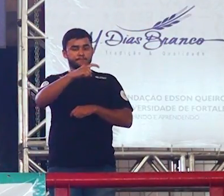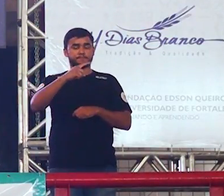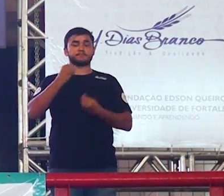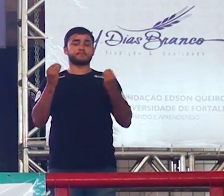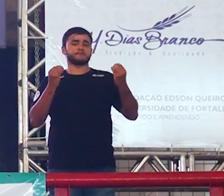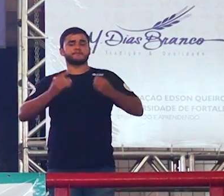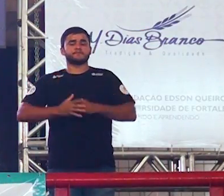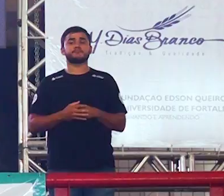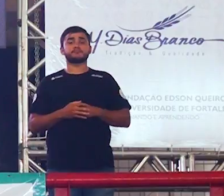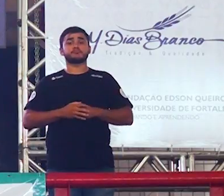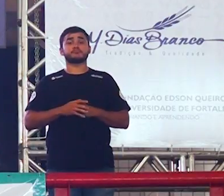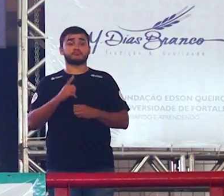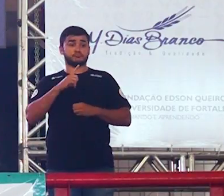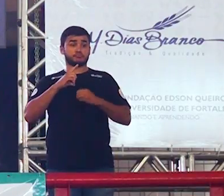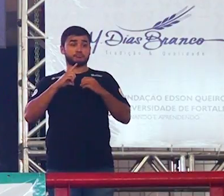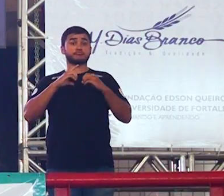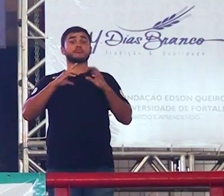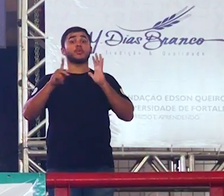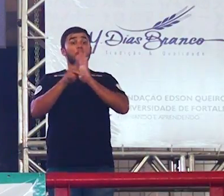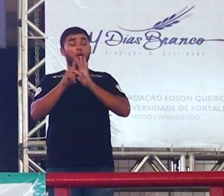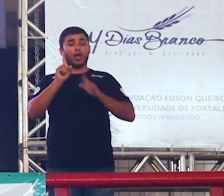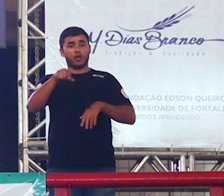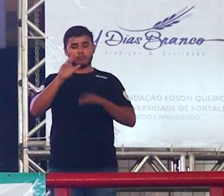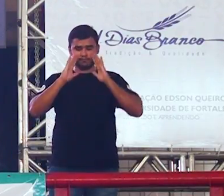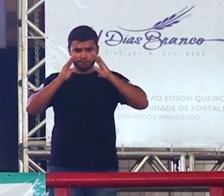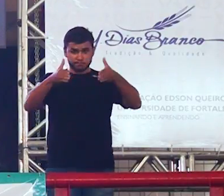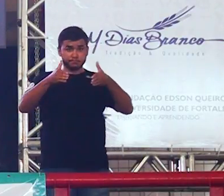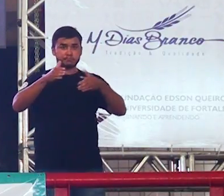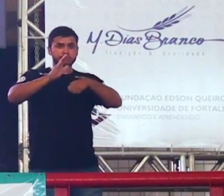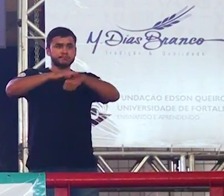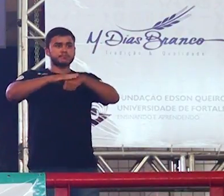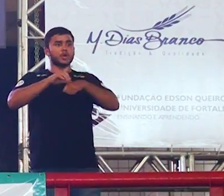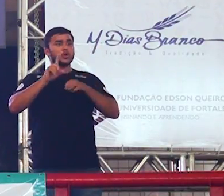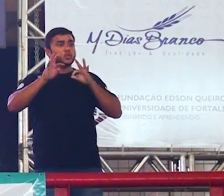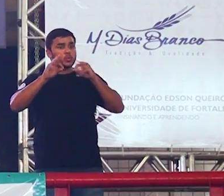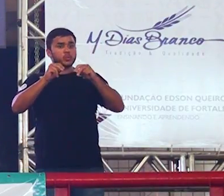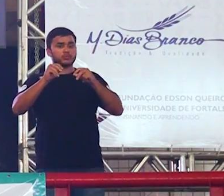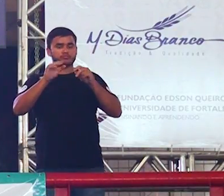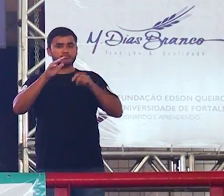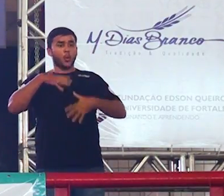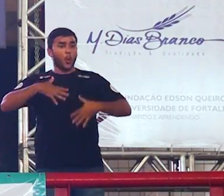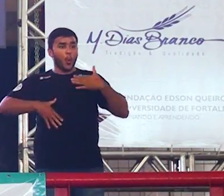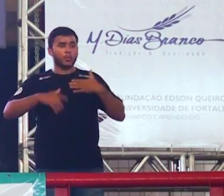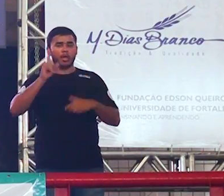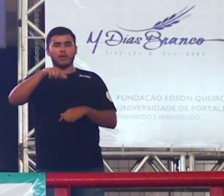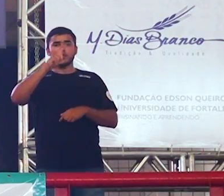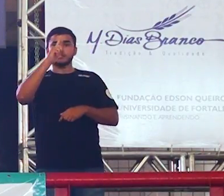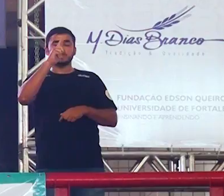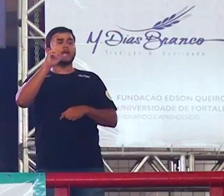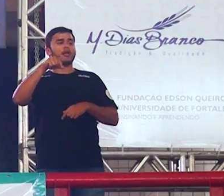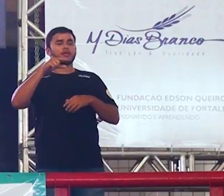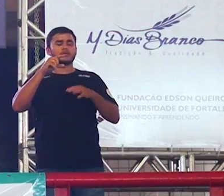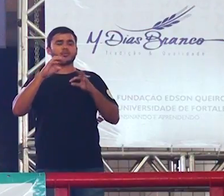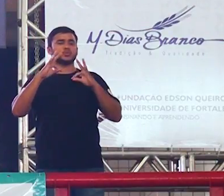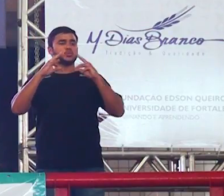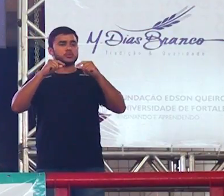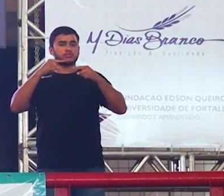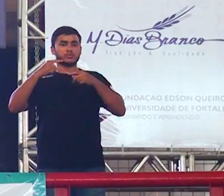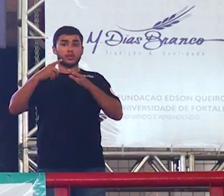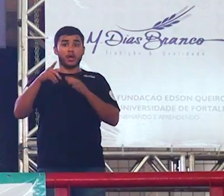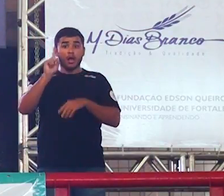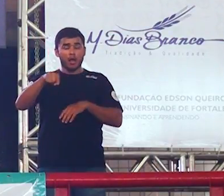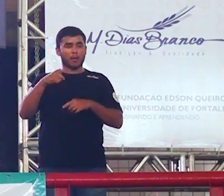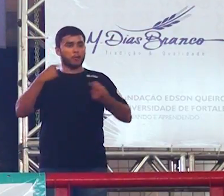umas células, chamadas de células intersticiais, responsáveis pela produção